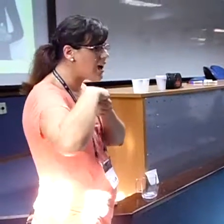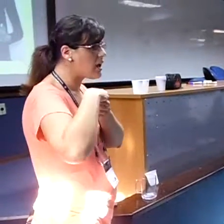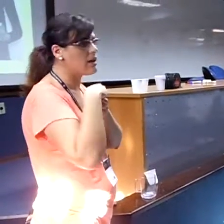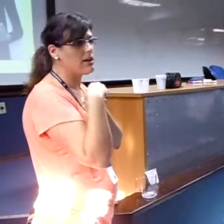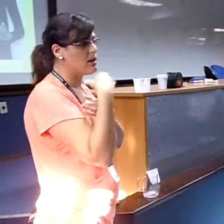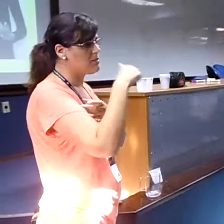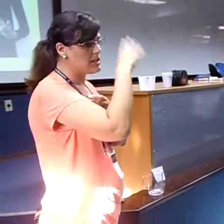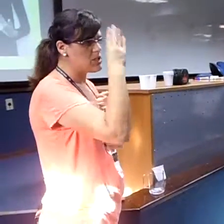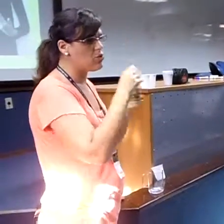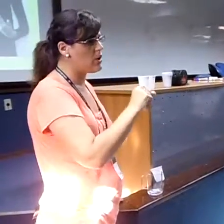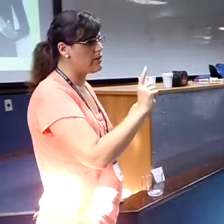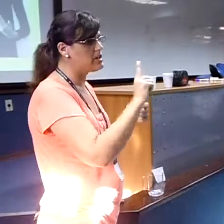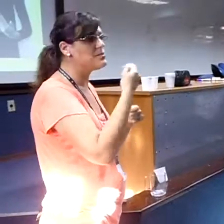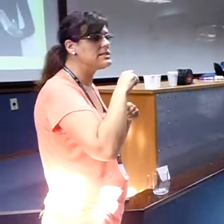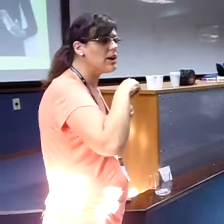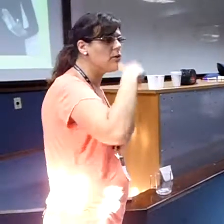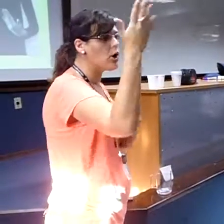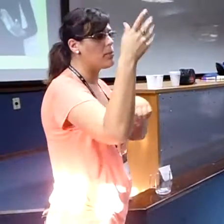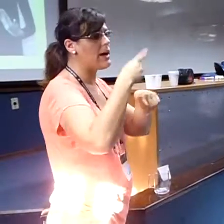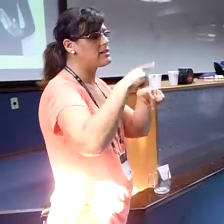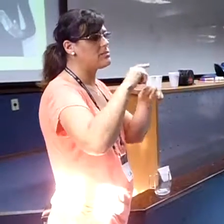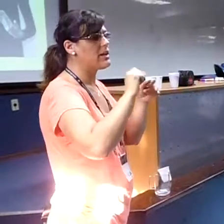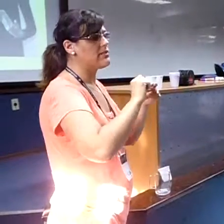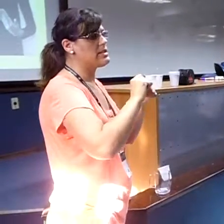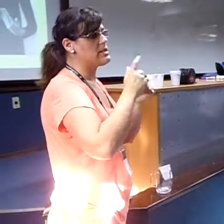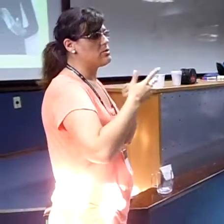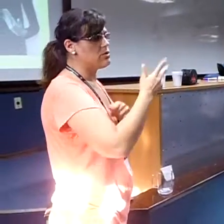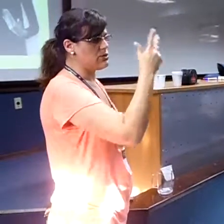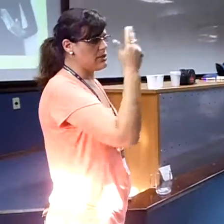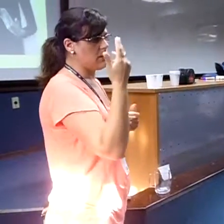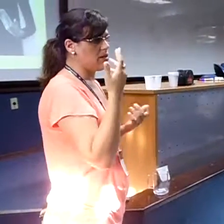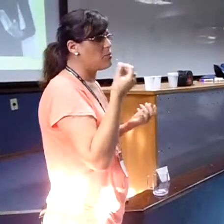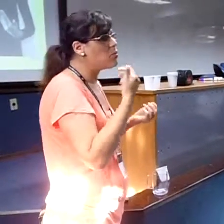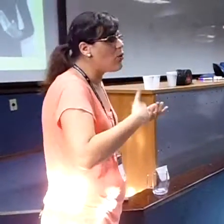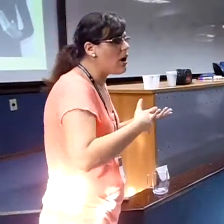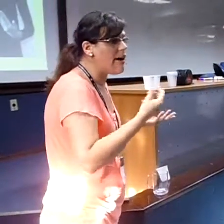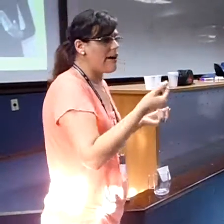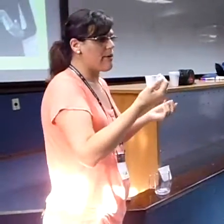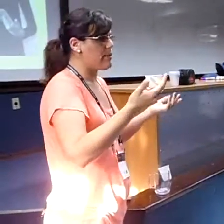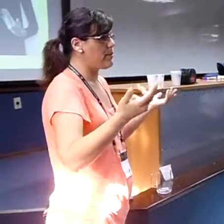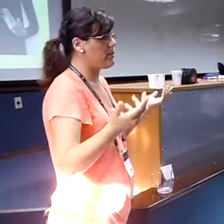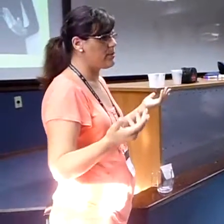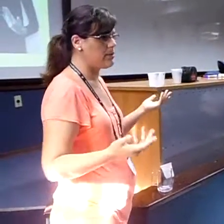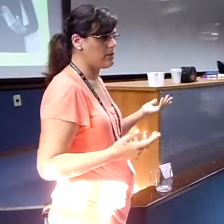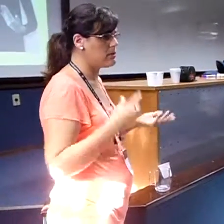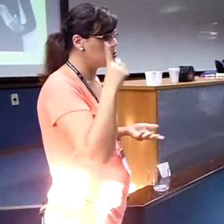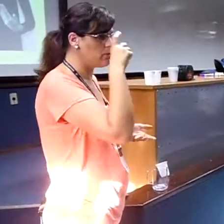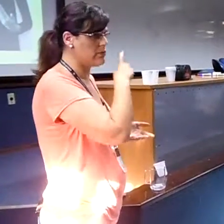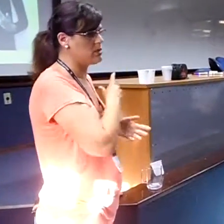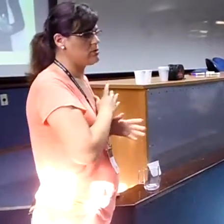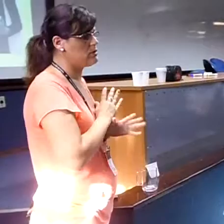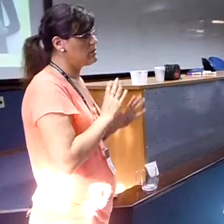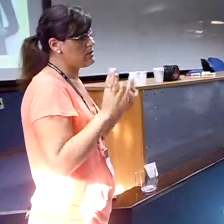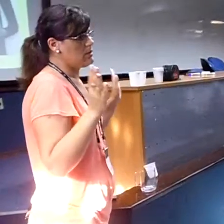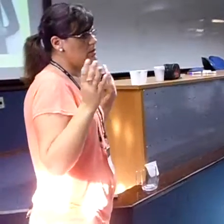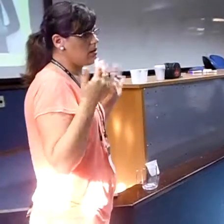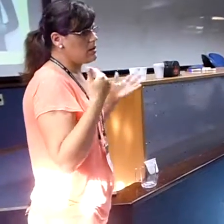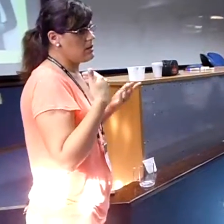cérebro, enfim, acabou. Conheço gente que tira, né? Foi no Brasil, inclusive, não se faz essa cirurgia, ela teve que ir para outro país para